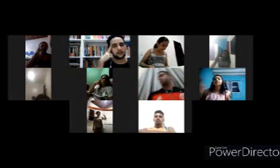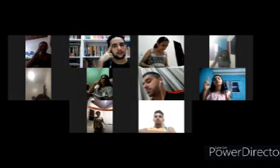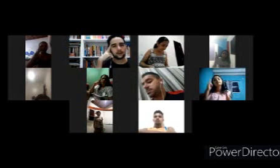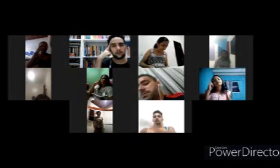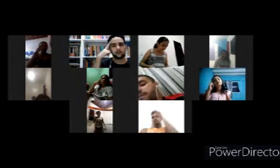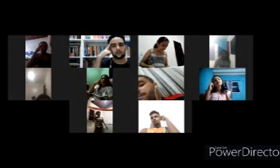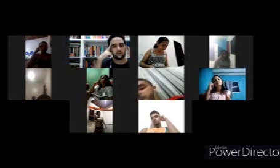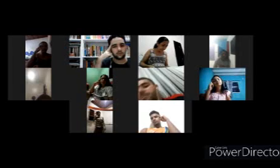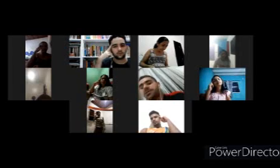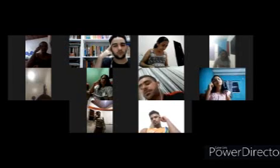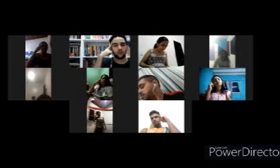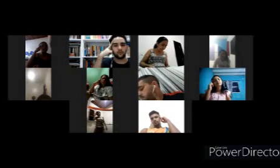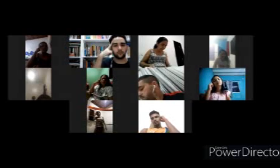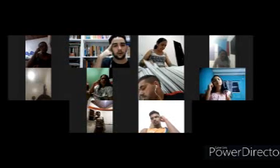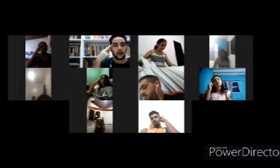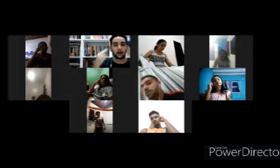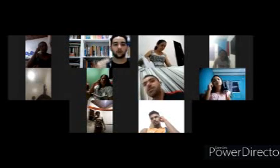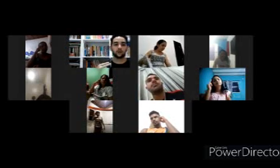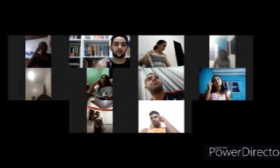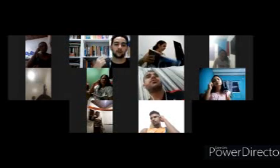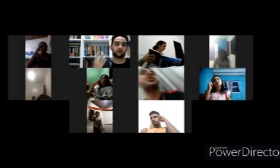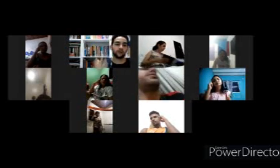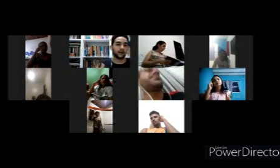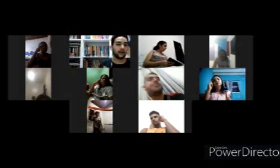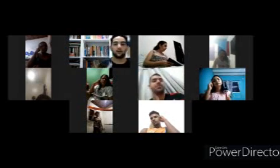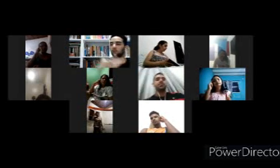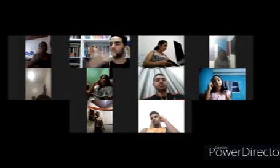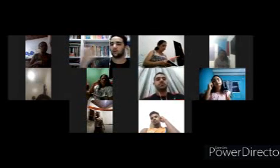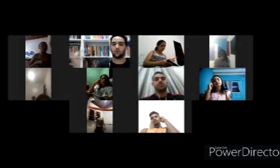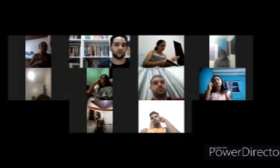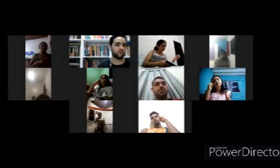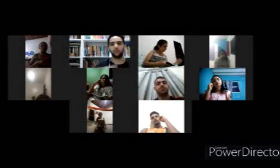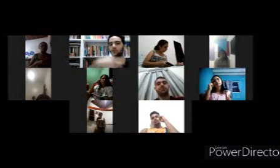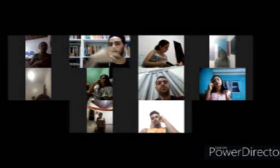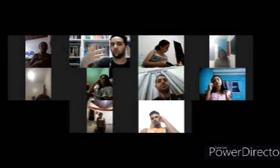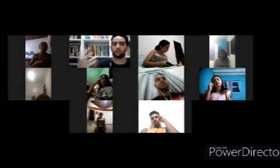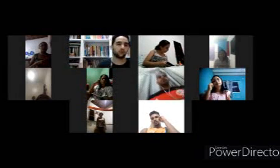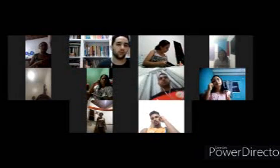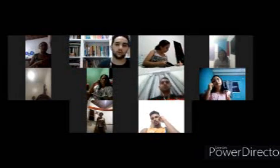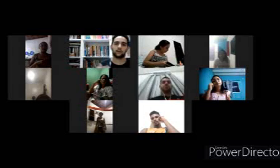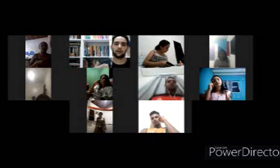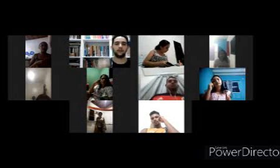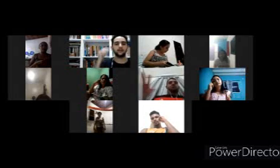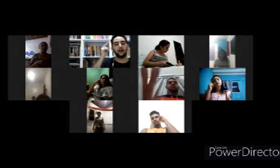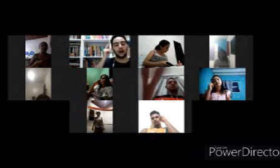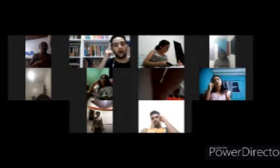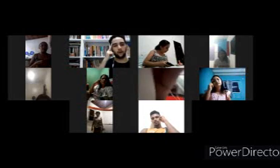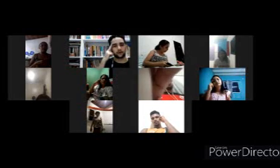assim na cabeça, eu tive um sonho. Agora, se eu quero falar que eu sonhei com uma coisa muito boa, estou com um sonho na minha cabeça, aí eu faço